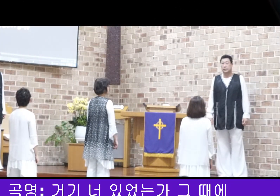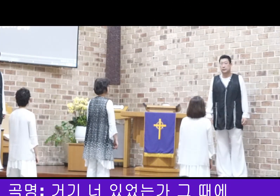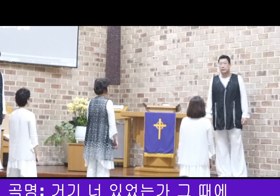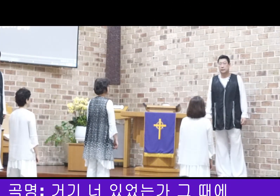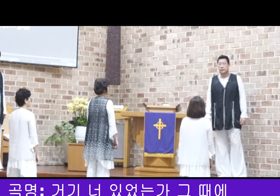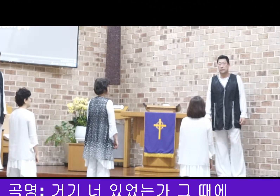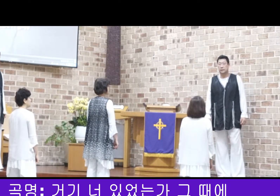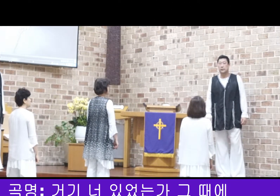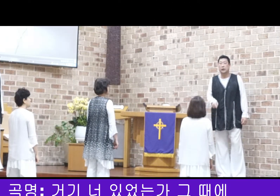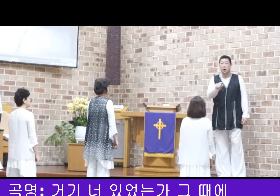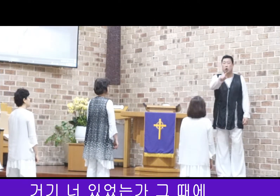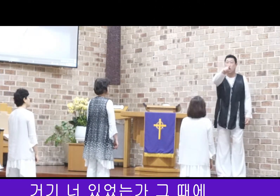거기 너